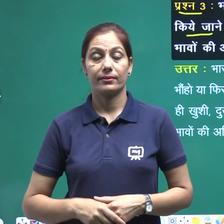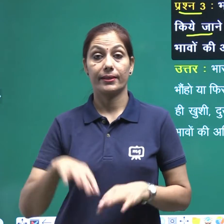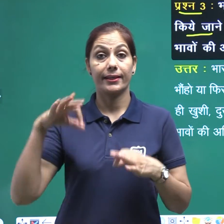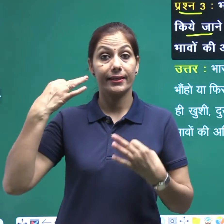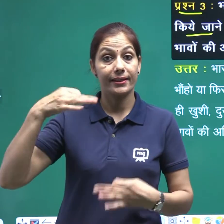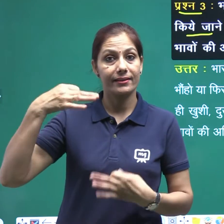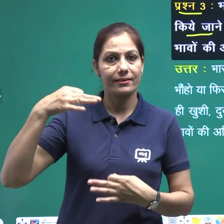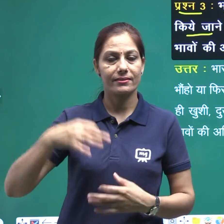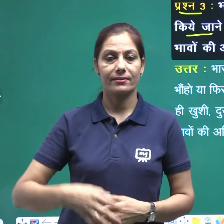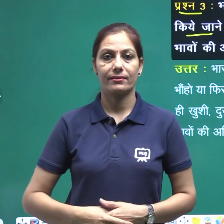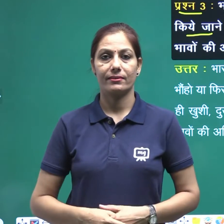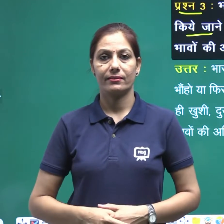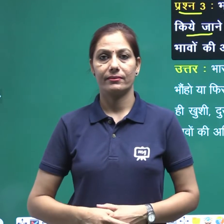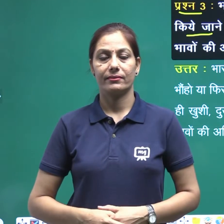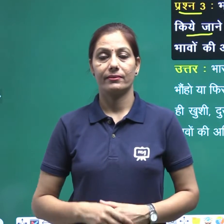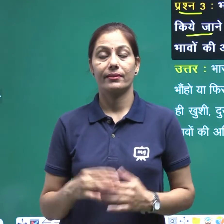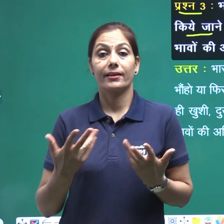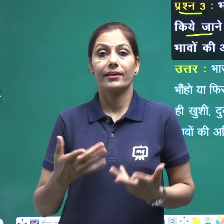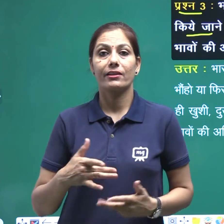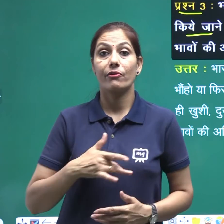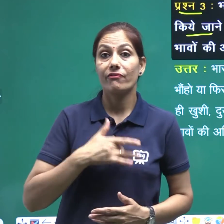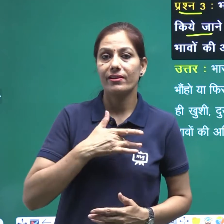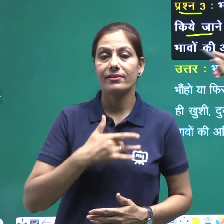नृत्य से किन भावों की